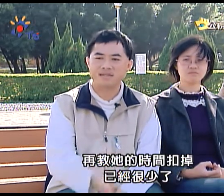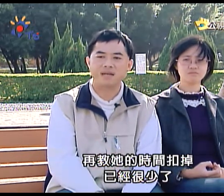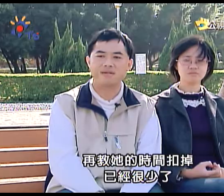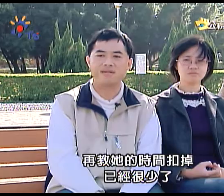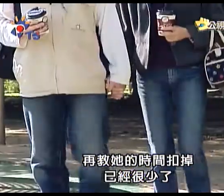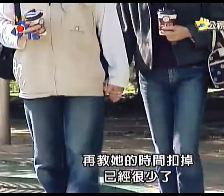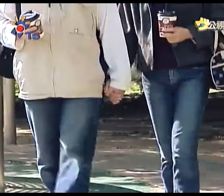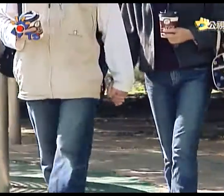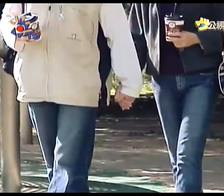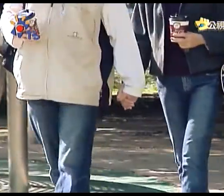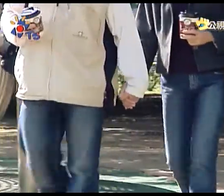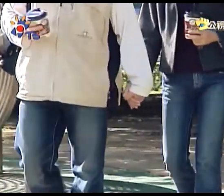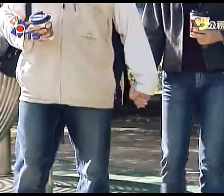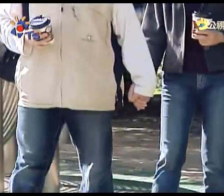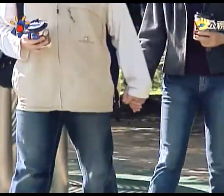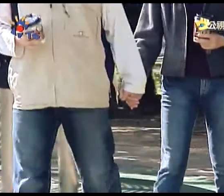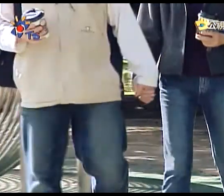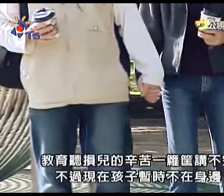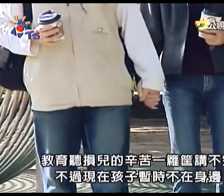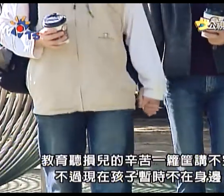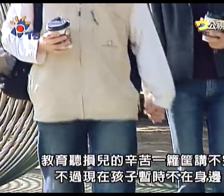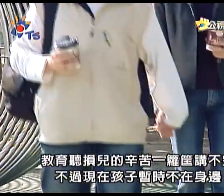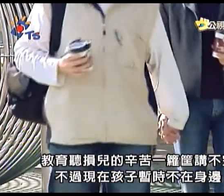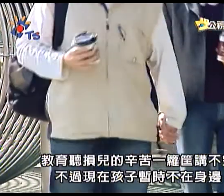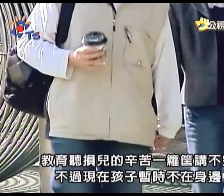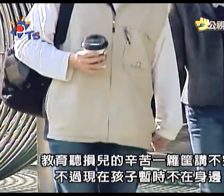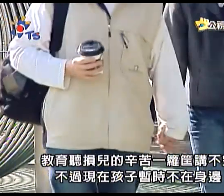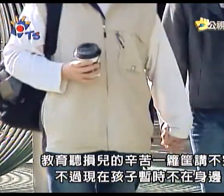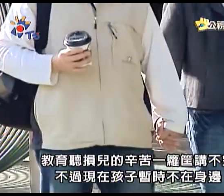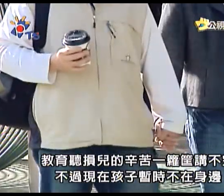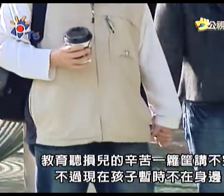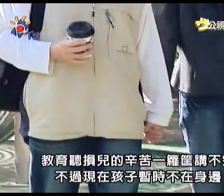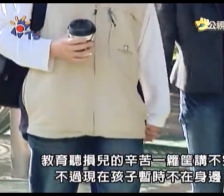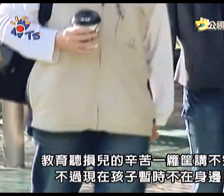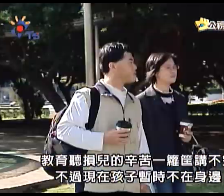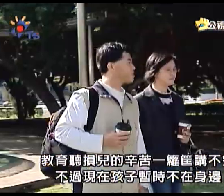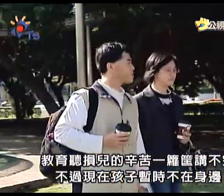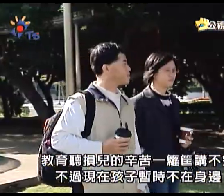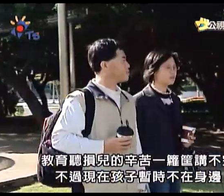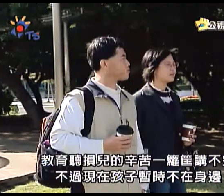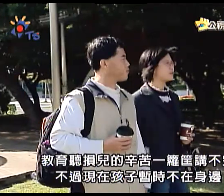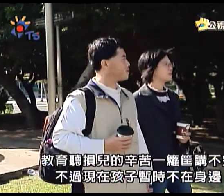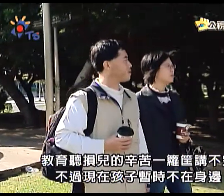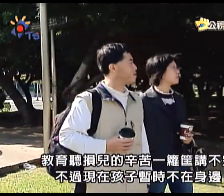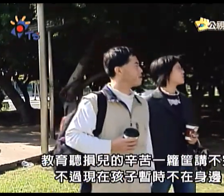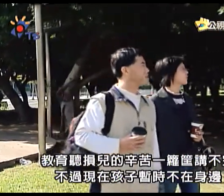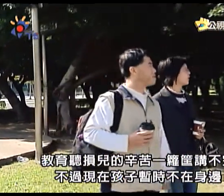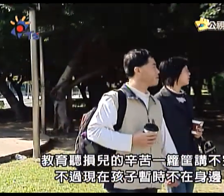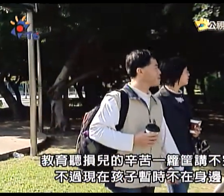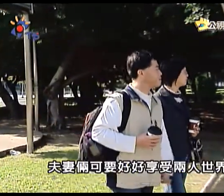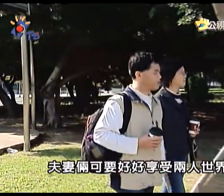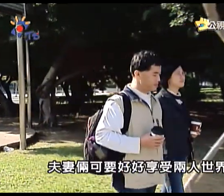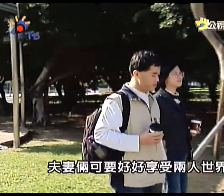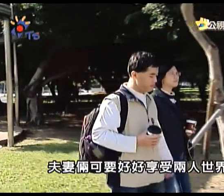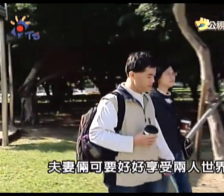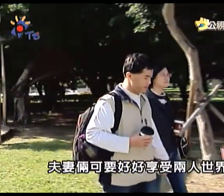少了。 教育听损儿的辛苦一箩筐讲不完，不过现在孩子暂时不在身边，夫妻俩可要好好